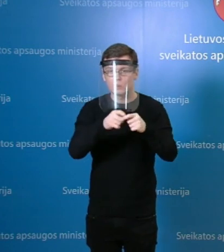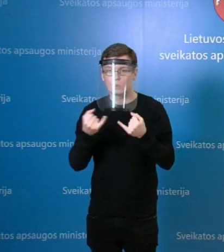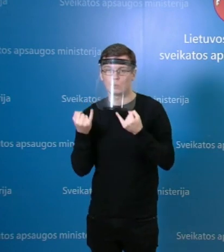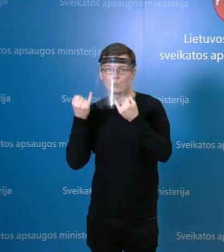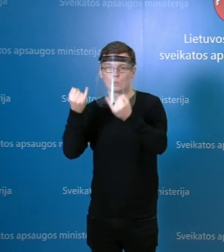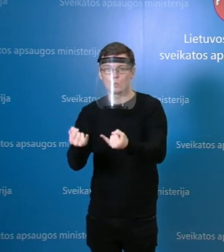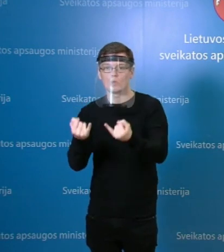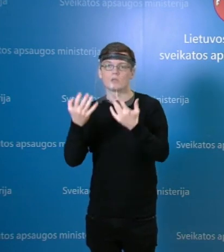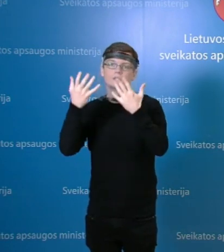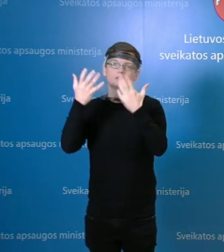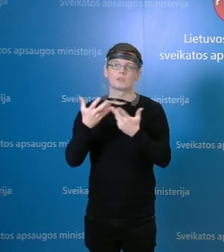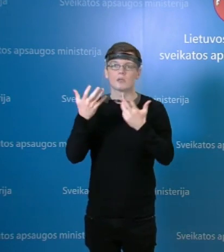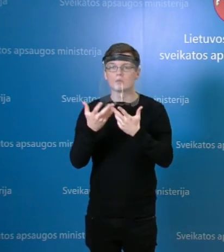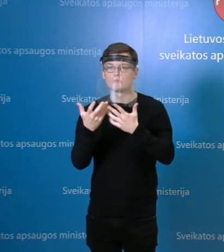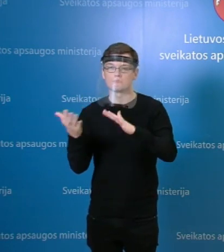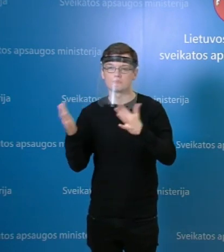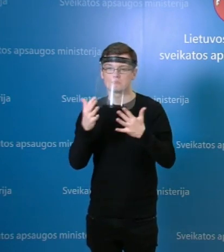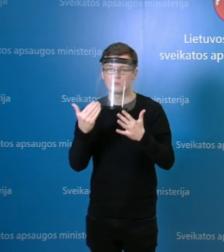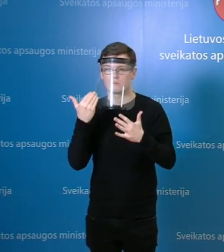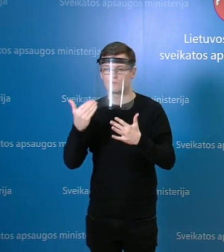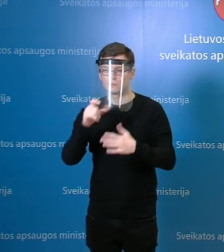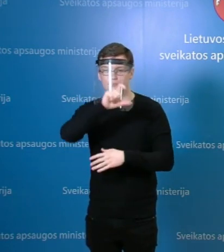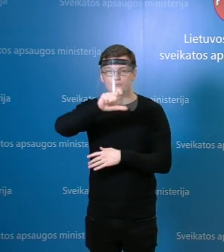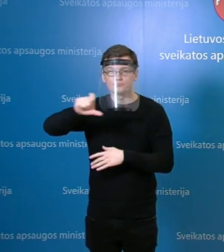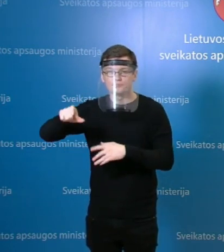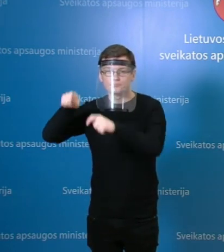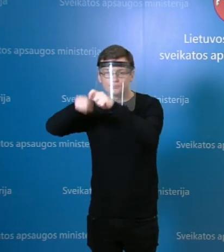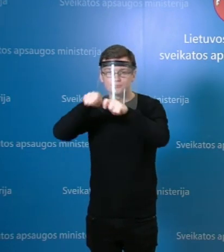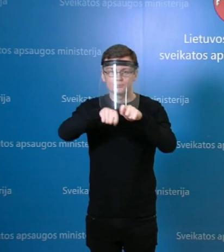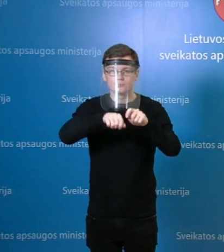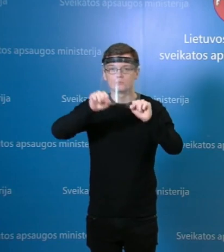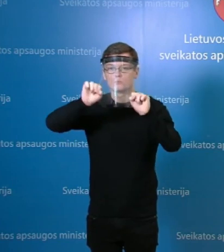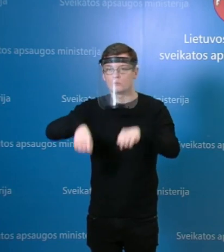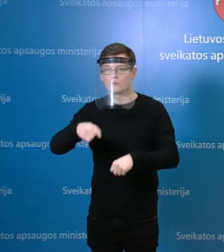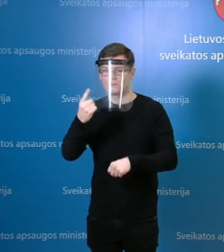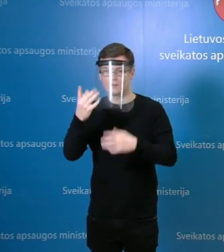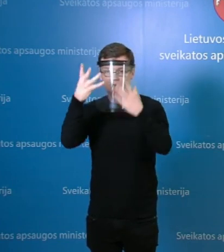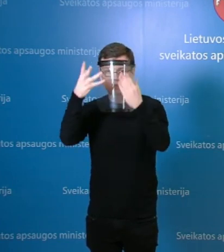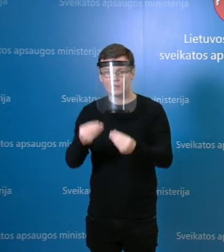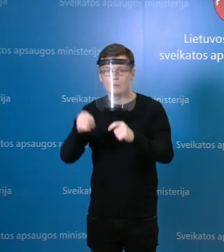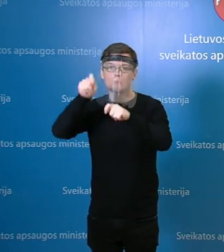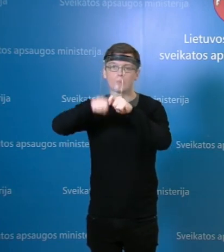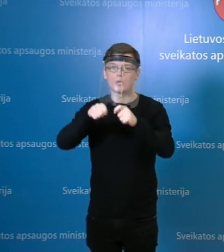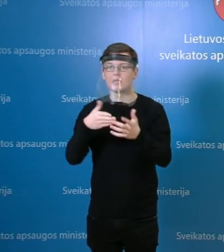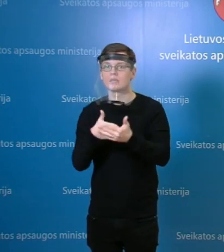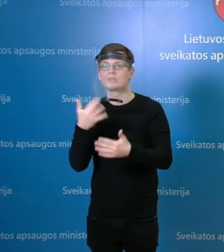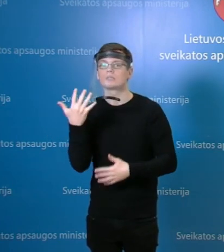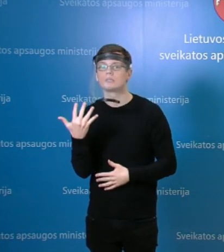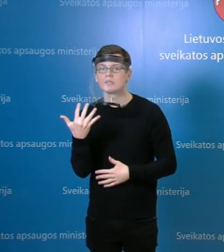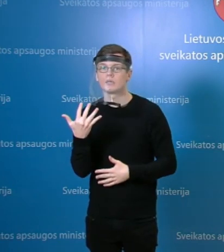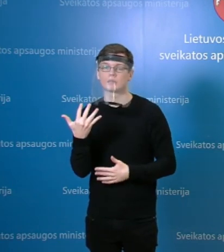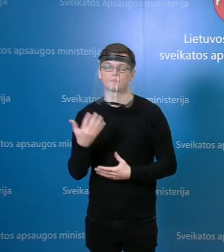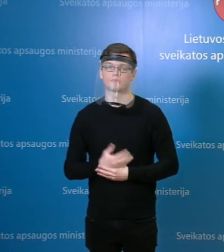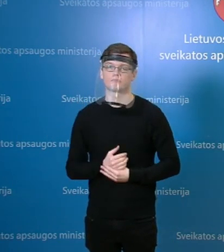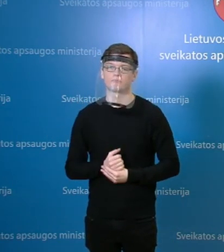tikras skaičius mėginių, kuris gali būti paimamas per parą profilaktiniam patikrinimam.